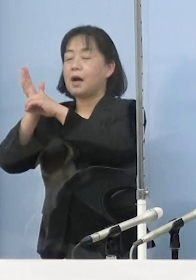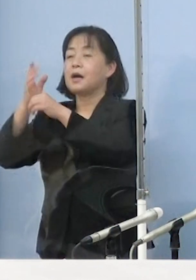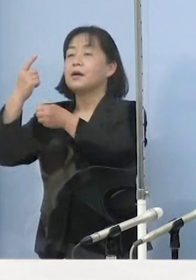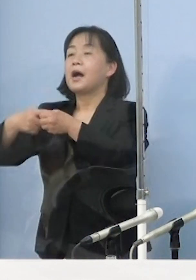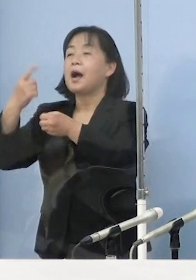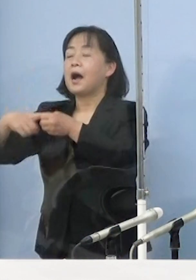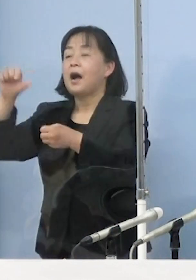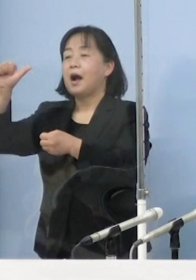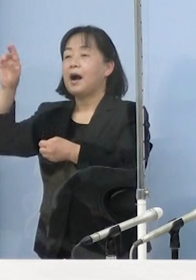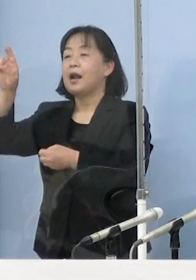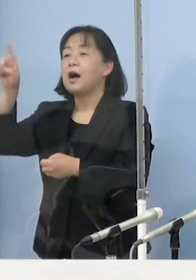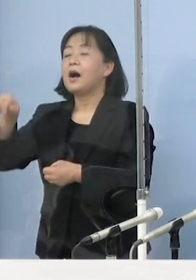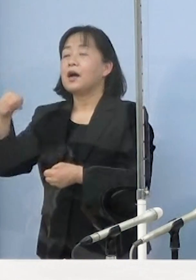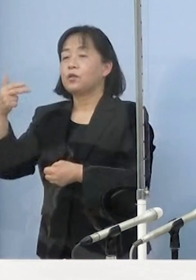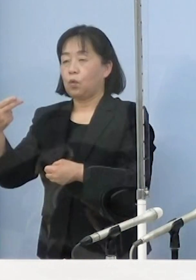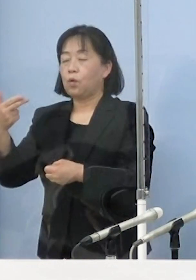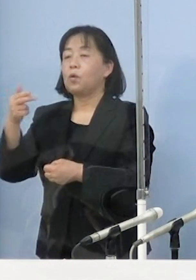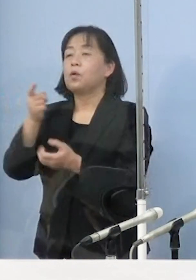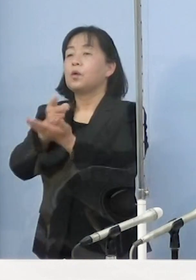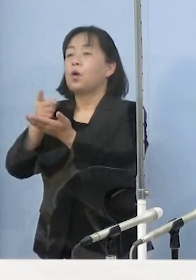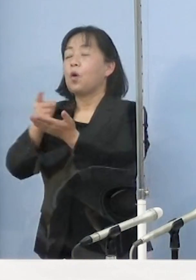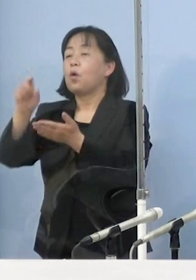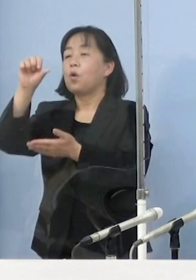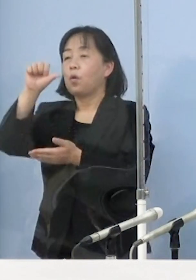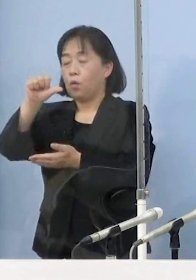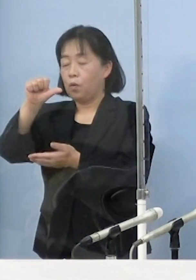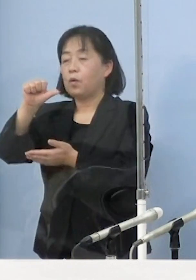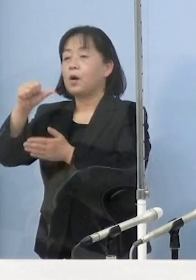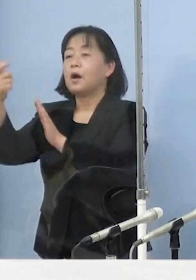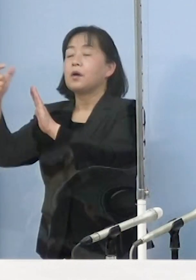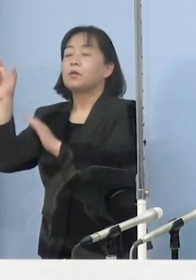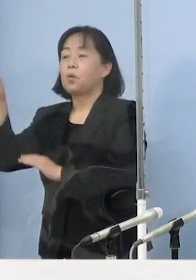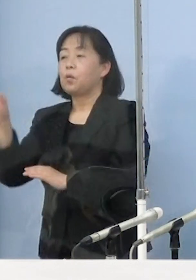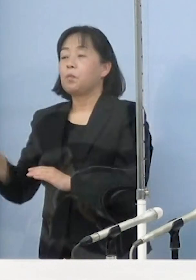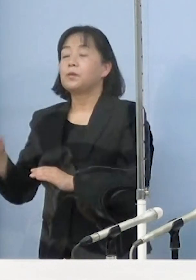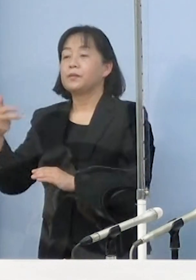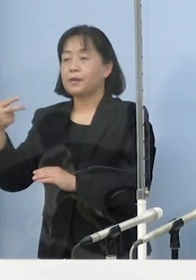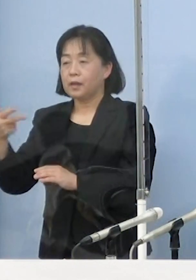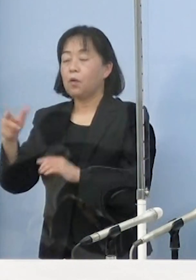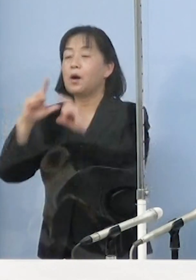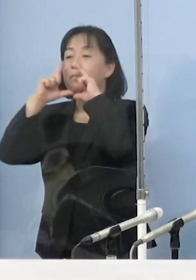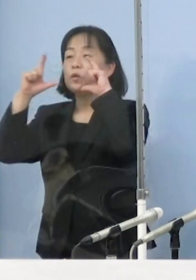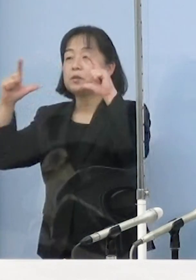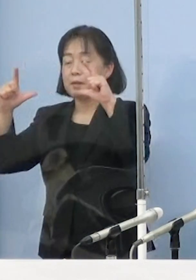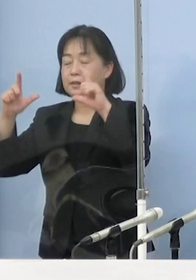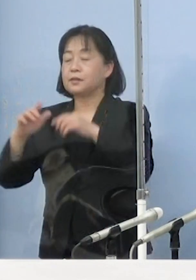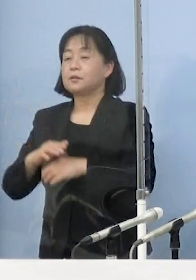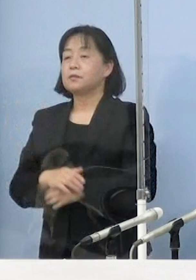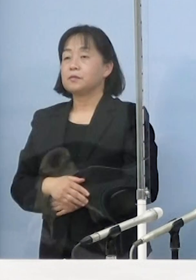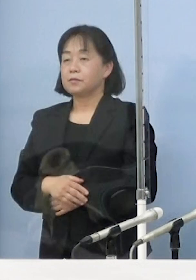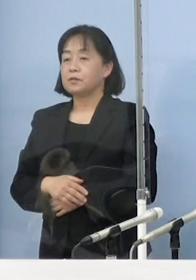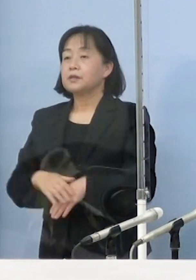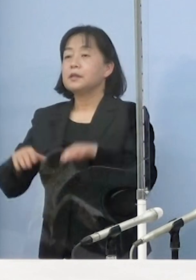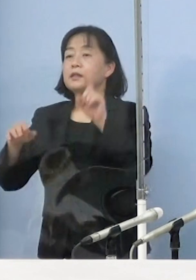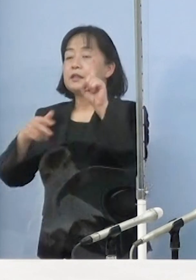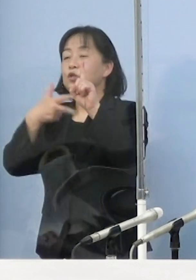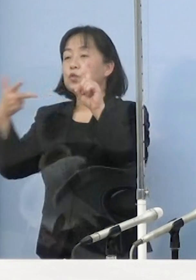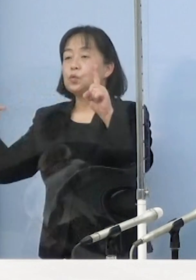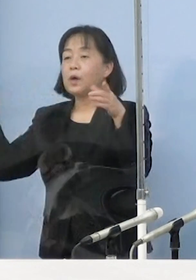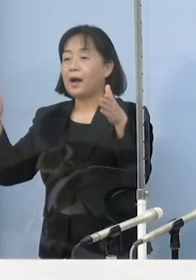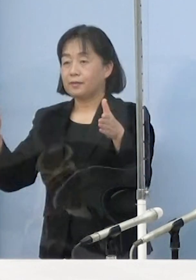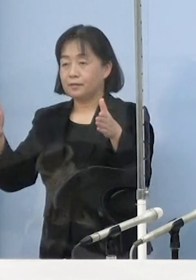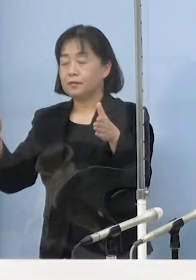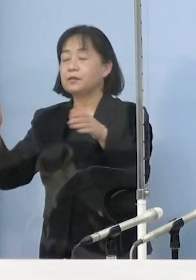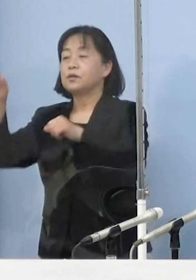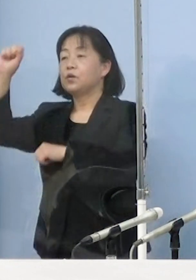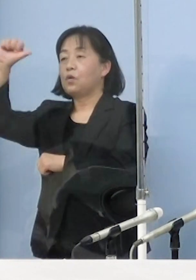5指標7項目、発表をさせていただきます。まずは直近1週間、これ